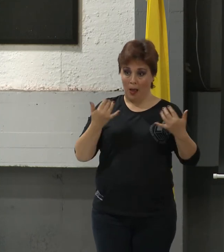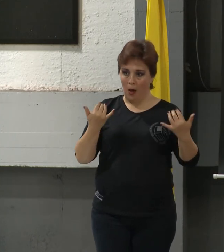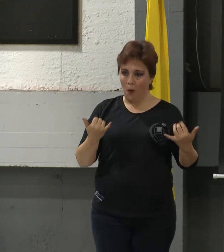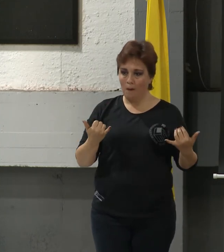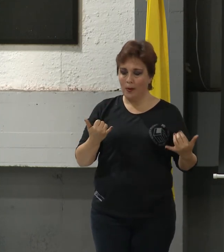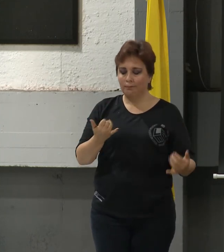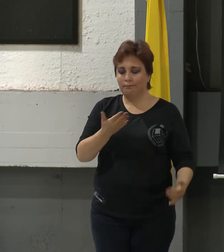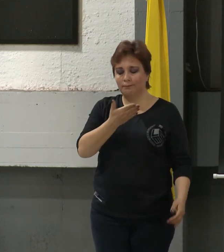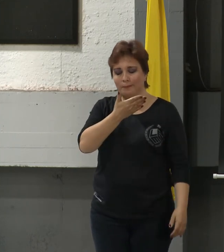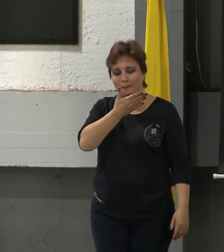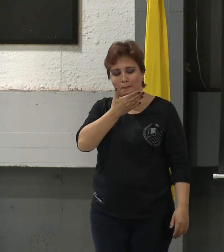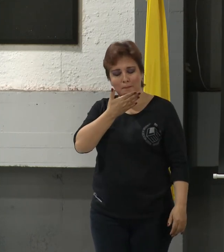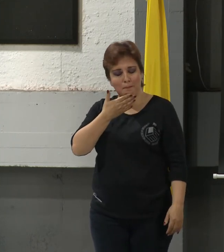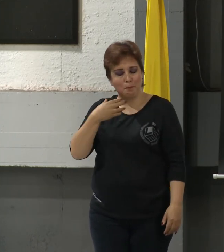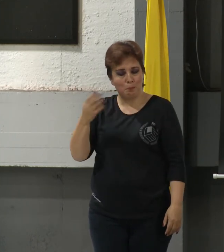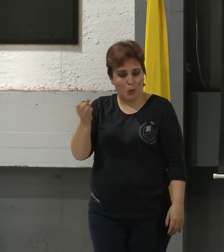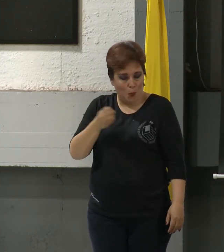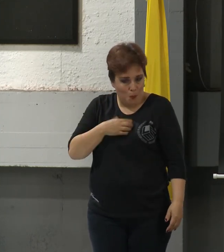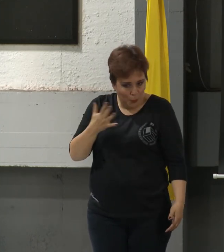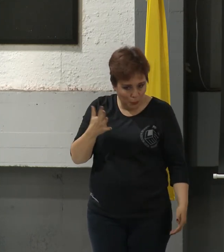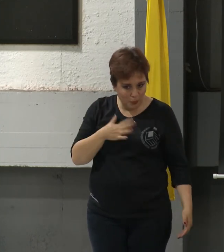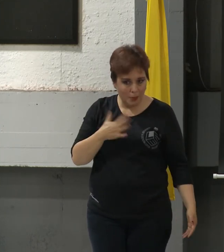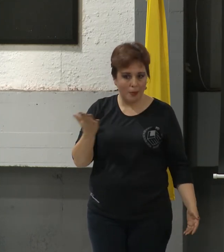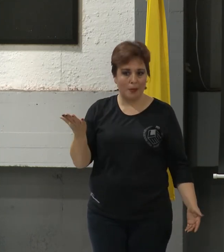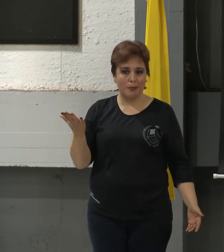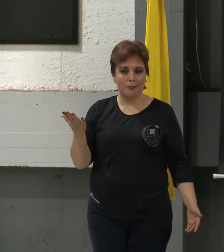la mejor ocasión para